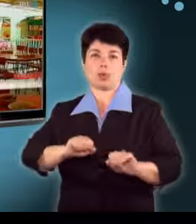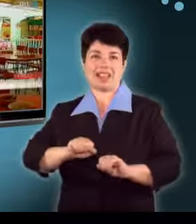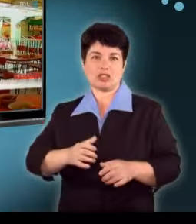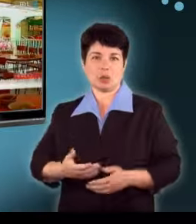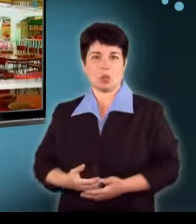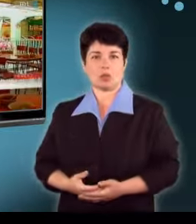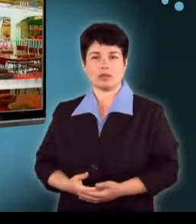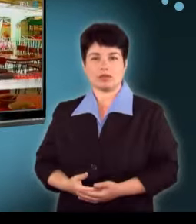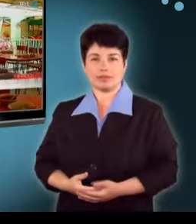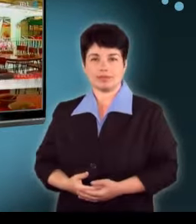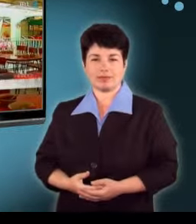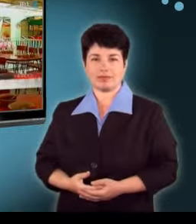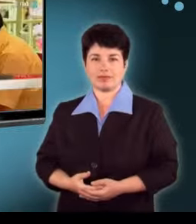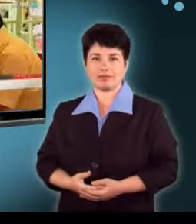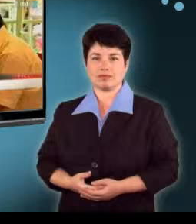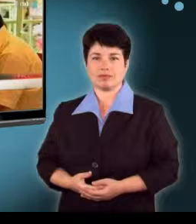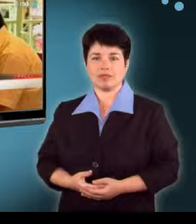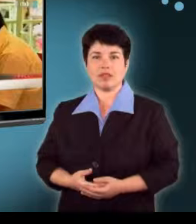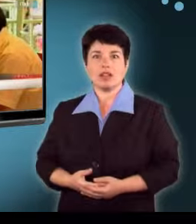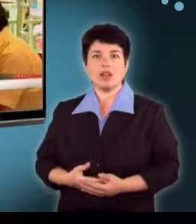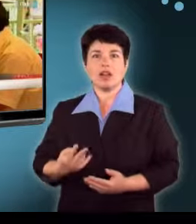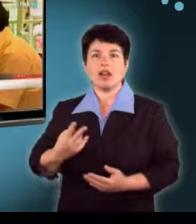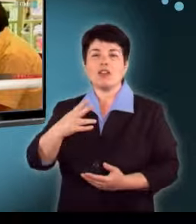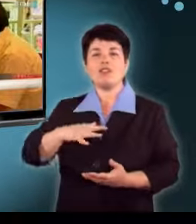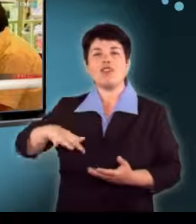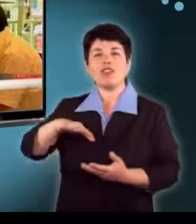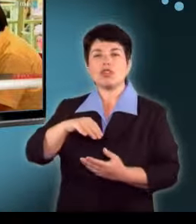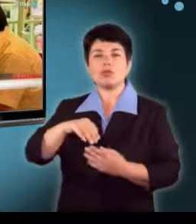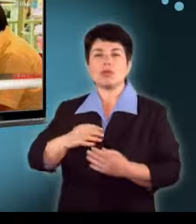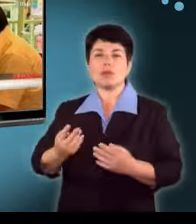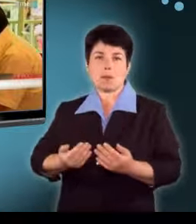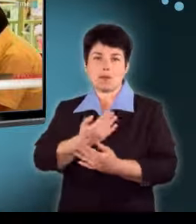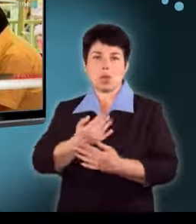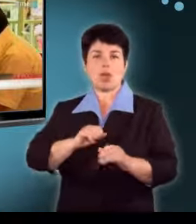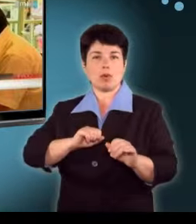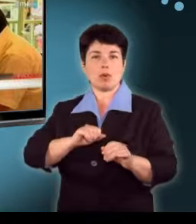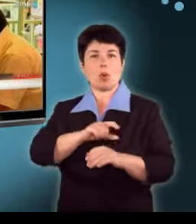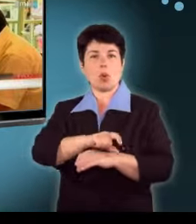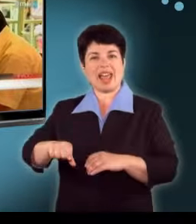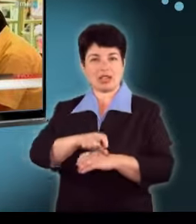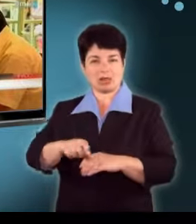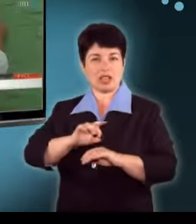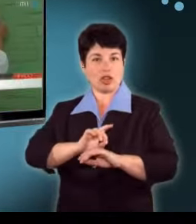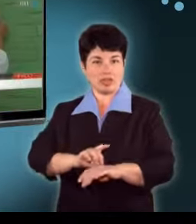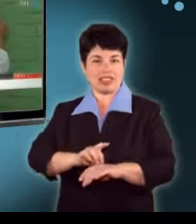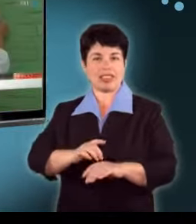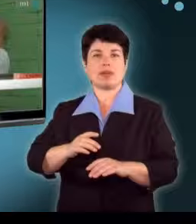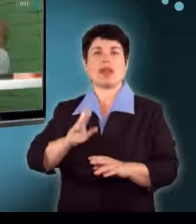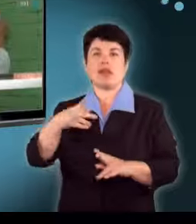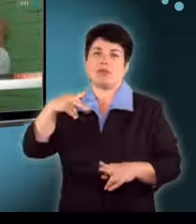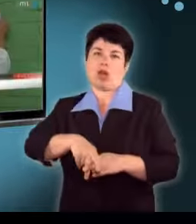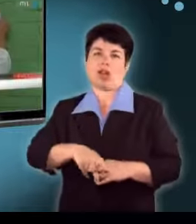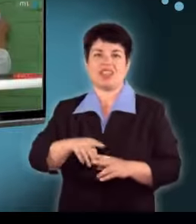A fővárosban újabb korlátozásokat vezettek be, hogy megfékezzék a vírus terjedését. Az éttermekben és a kávézókban már